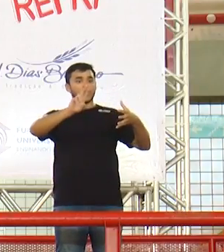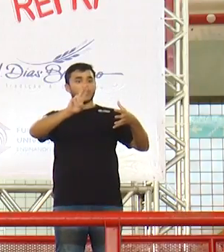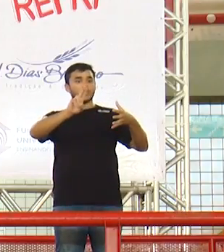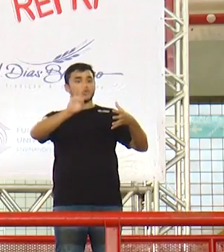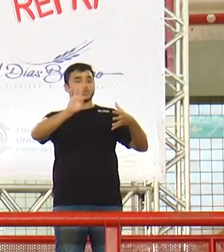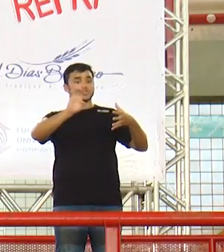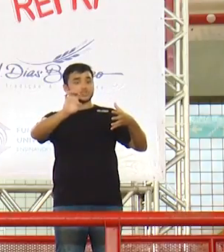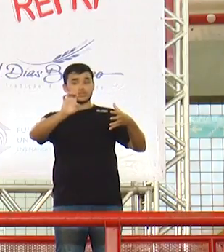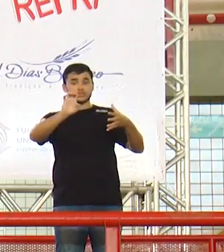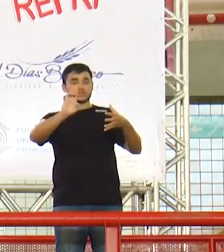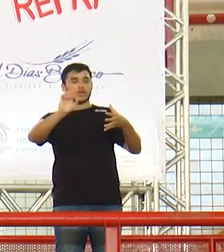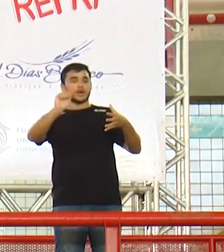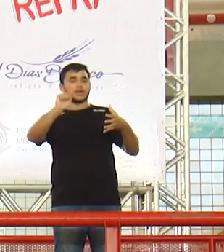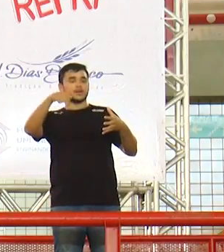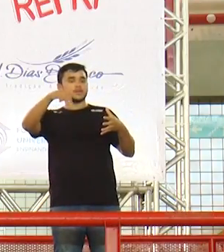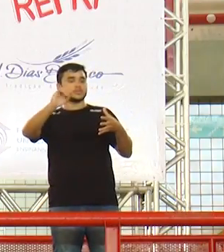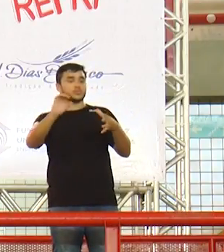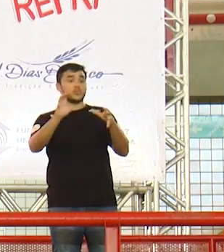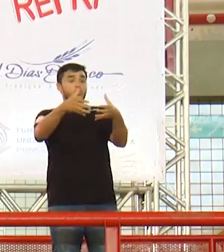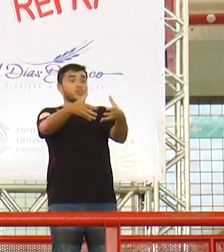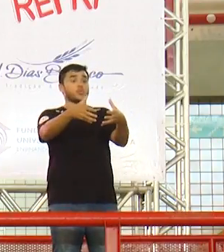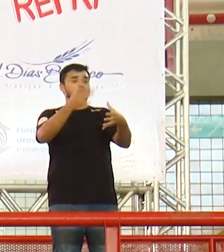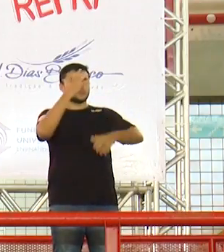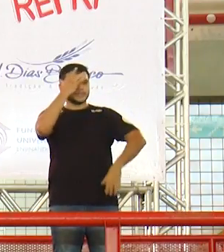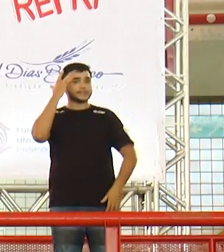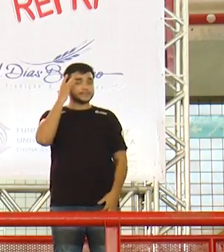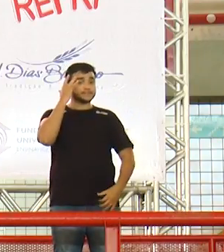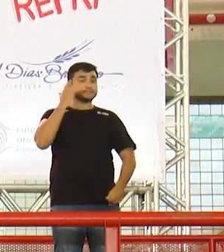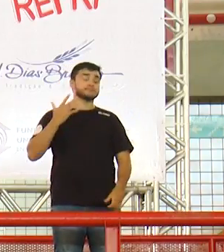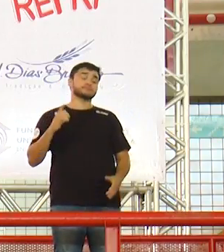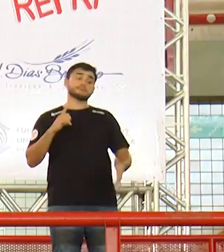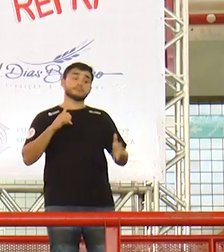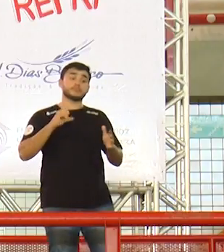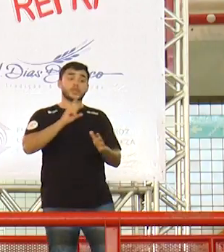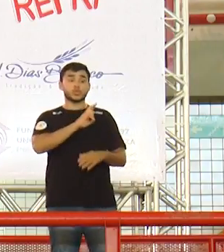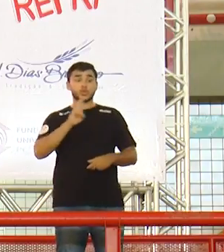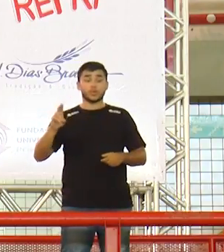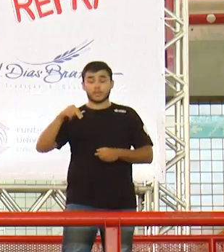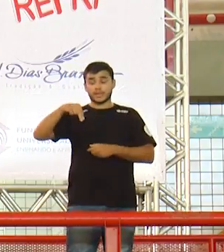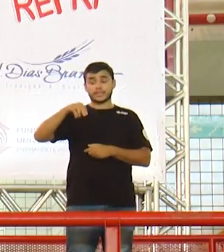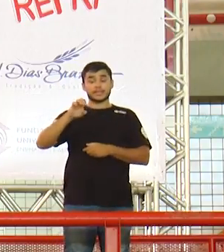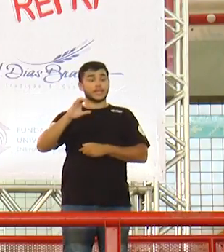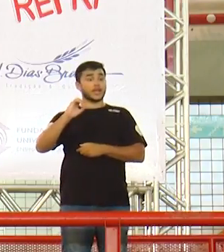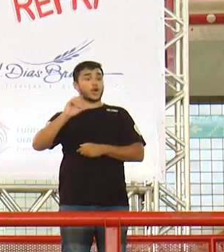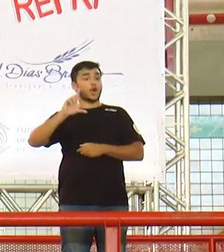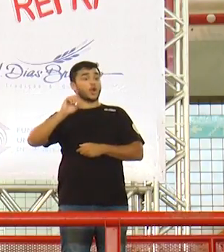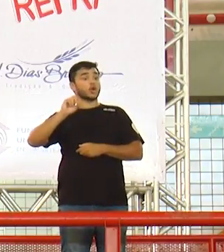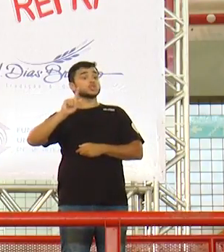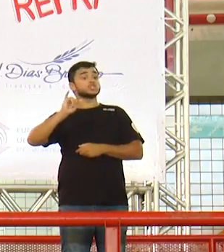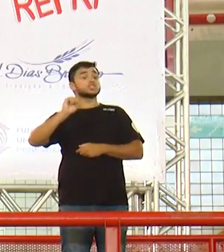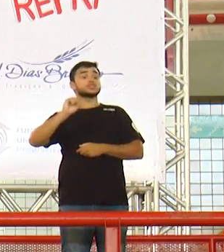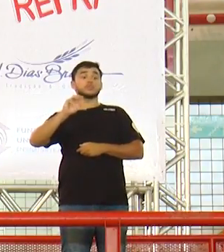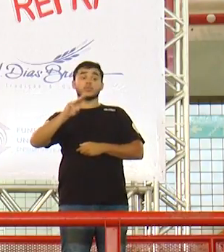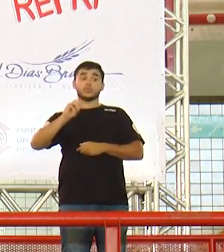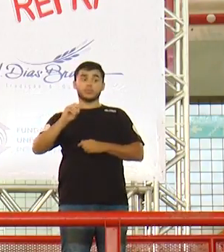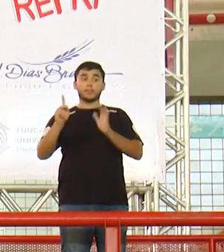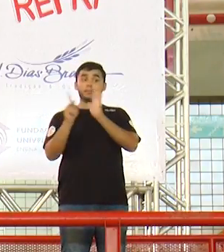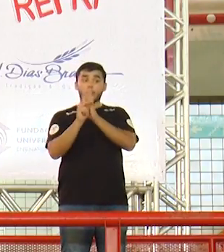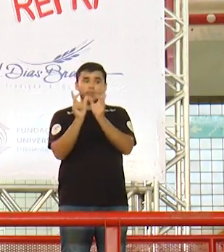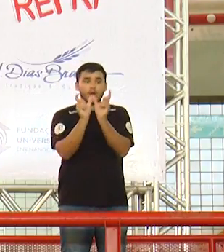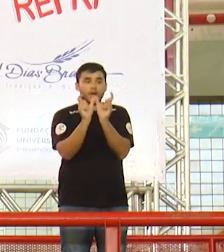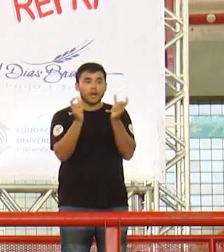Por que não? Agora, quando a gente pensa em neologismo, tem dois tipos. Você tem um neologismo que é mais